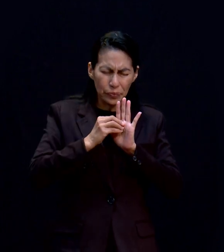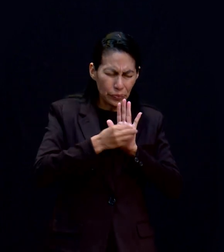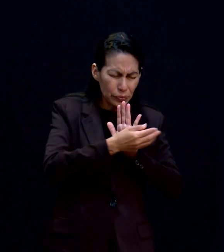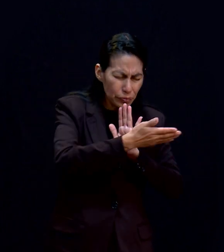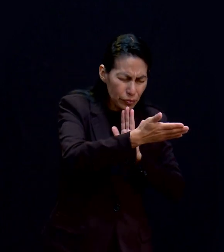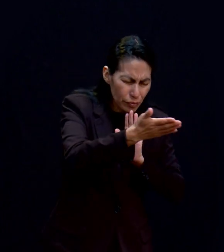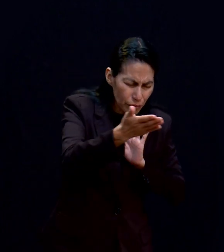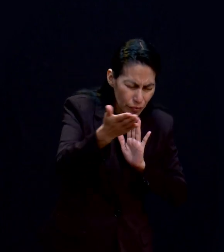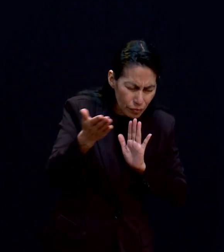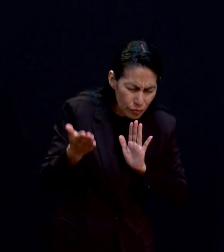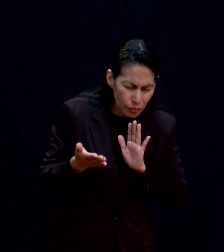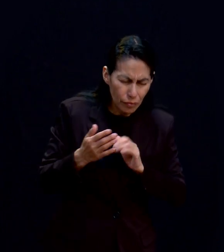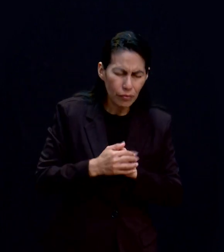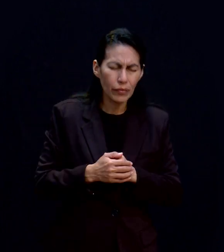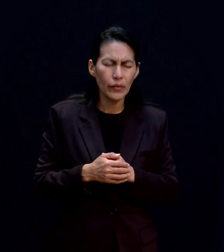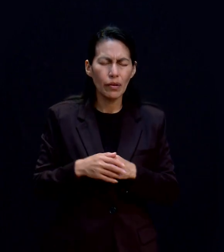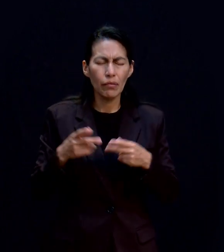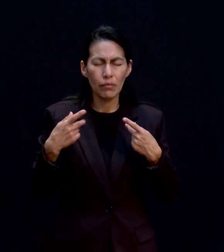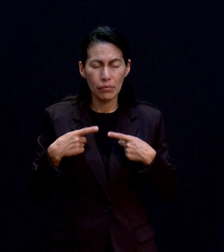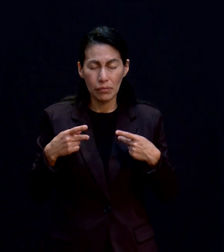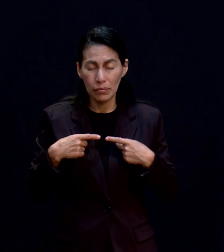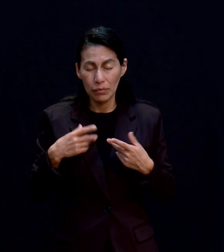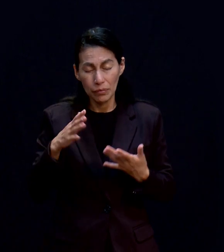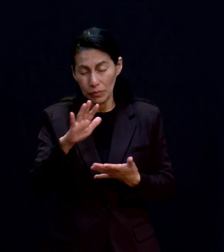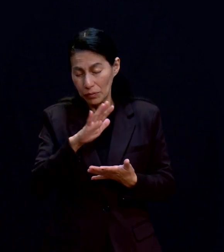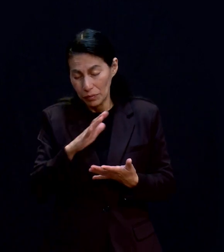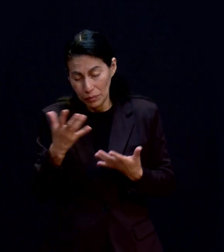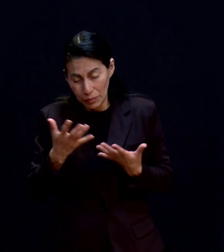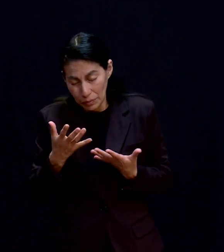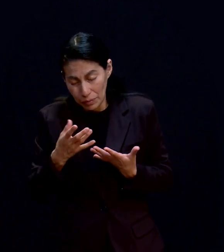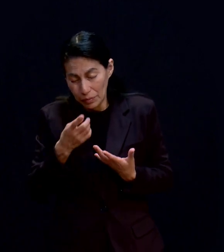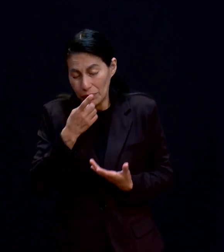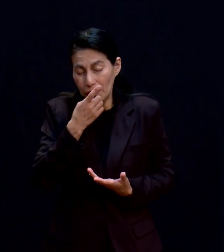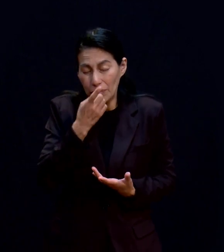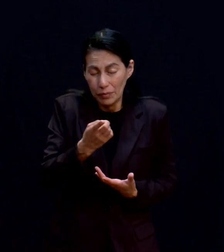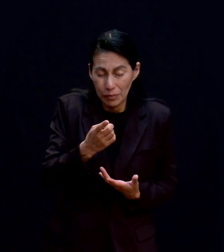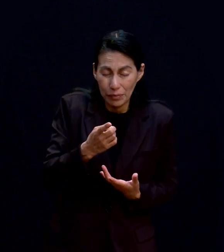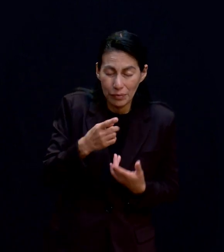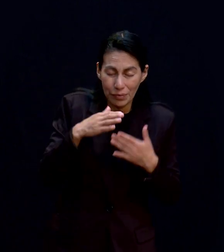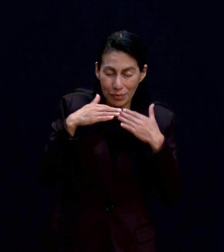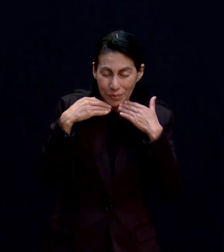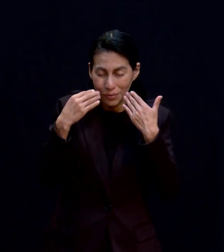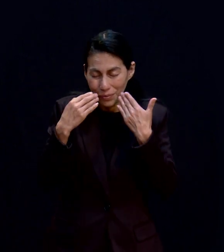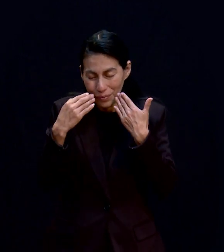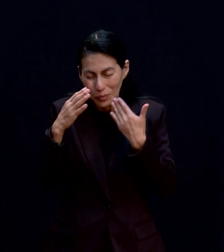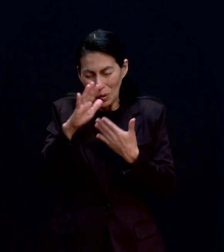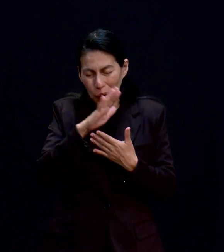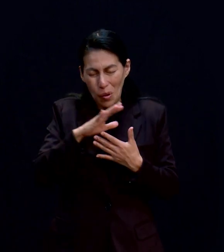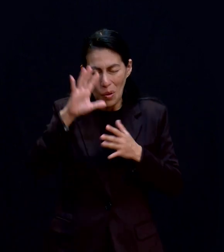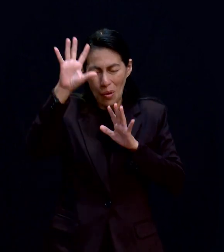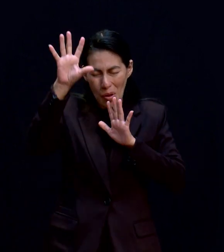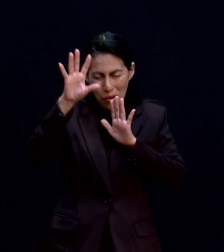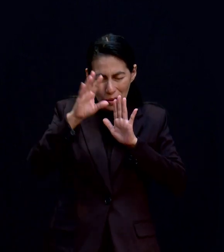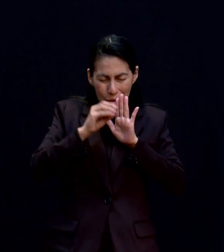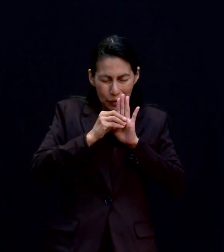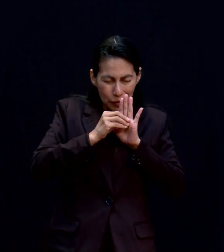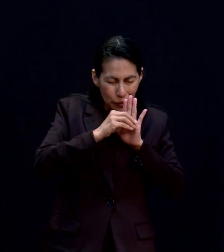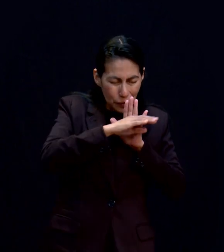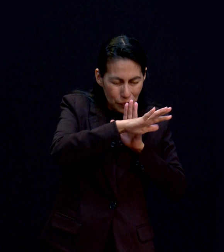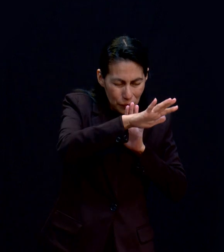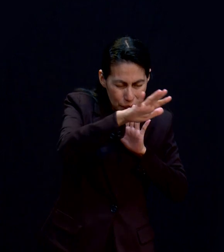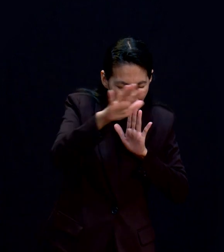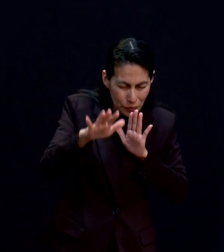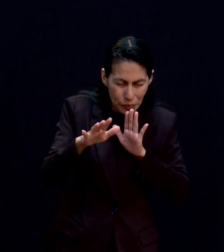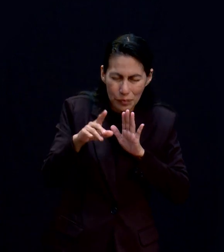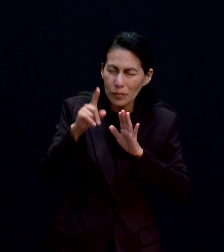tenemos oportunidad que cada gesto cada sonrisa cada parte de nosotros te